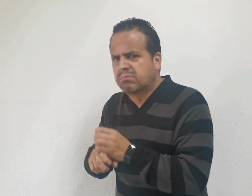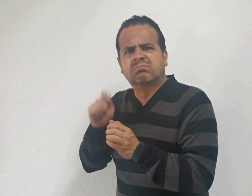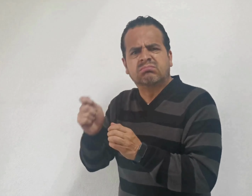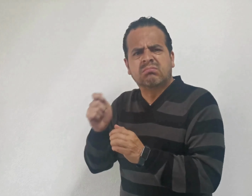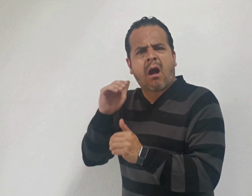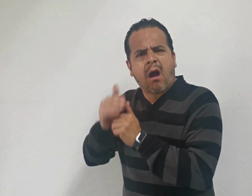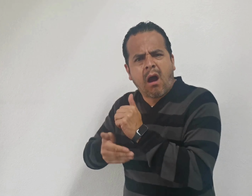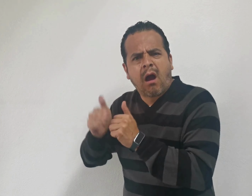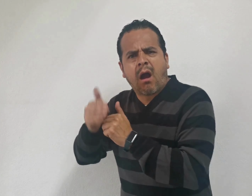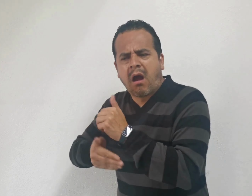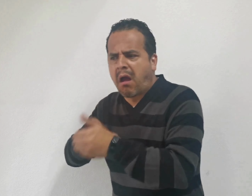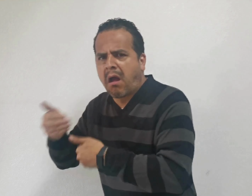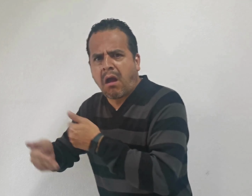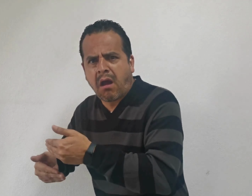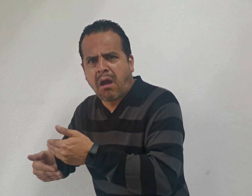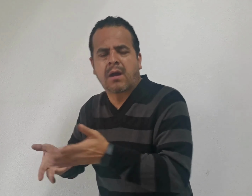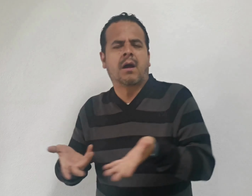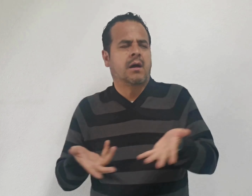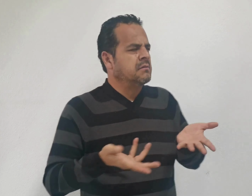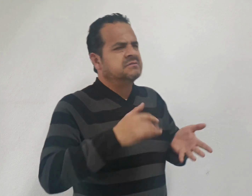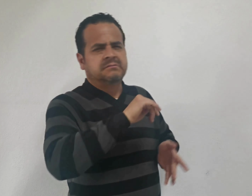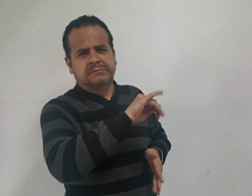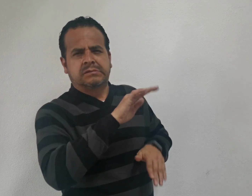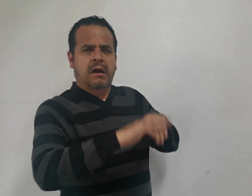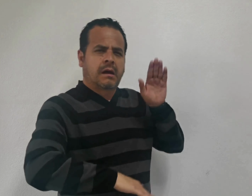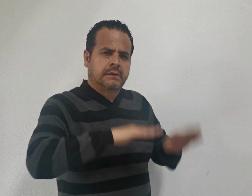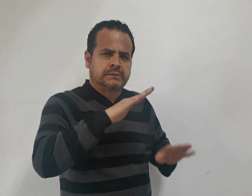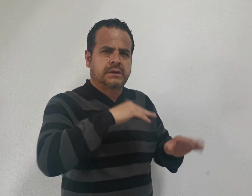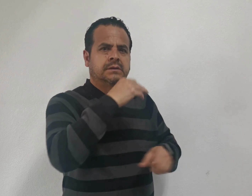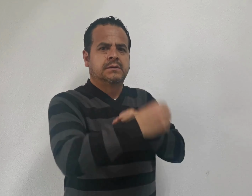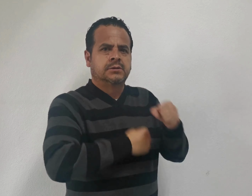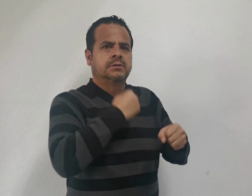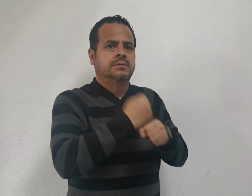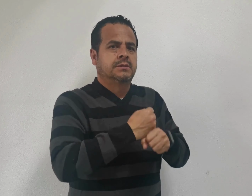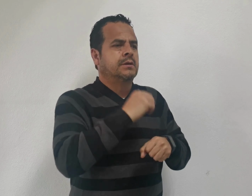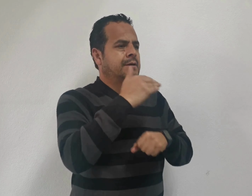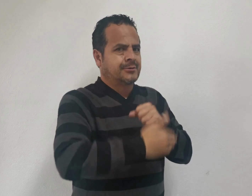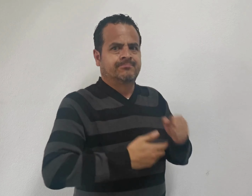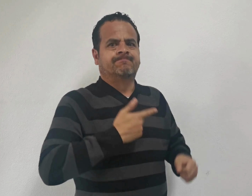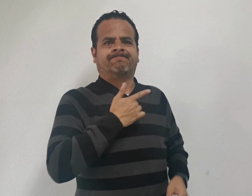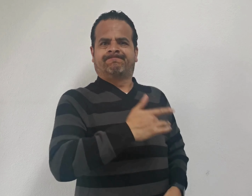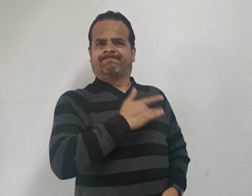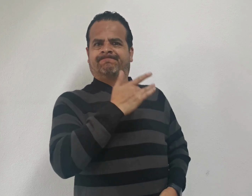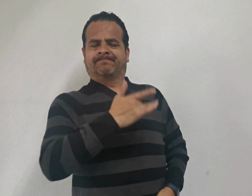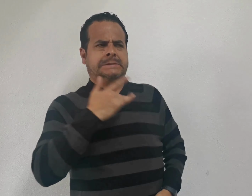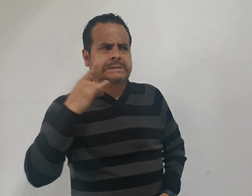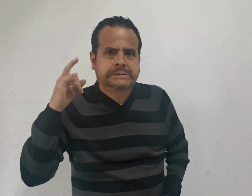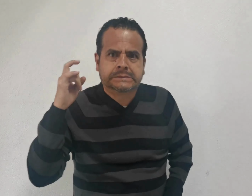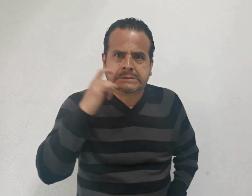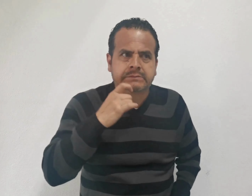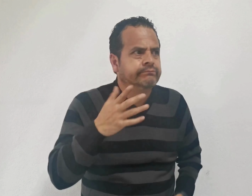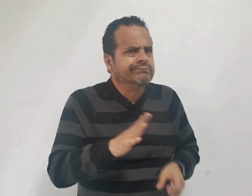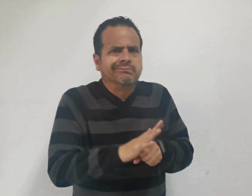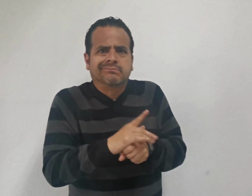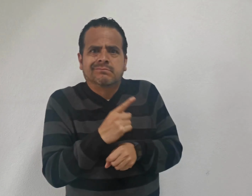23 personalmente pudimos cerrar varias cosas a mí todavía de repente me cuesta un poquito el cambio de año porque siento que sigues no O sea